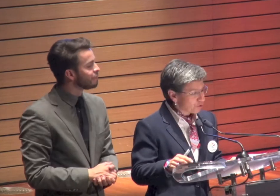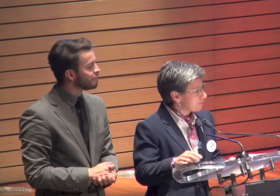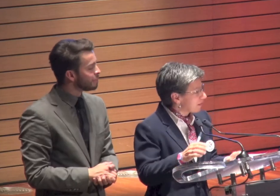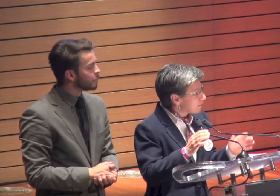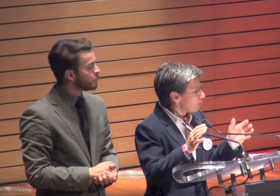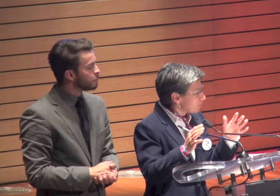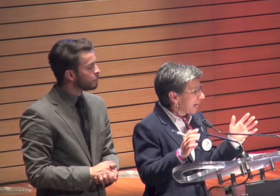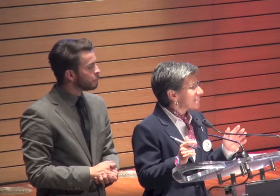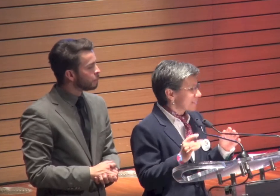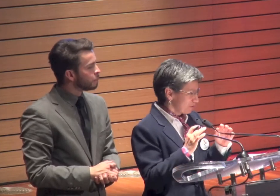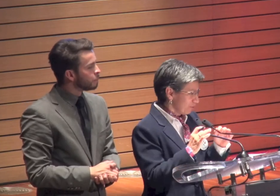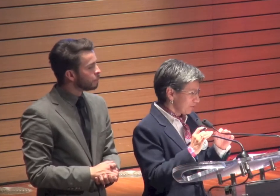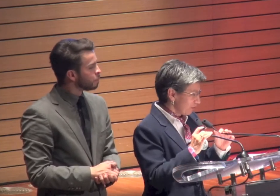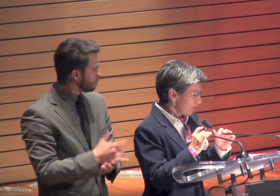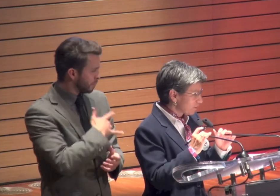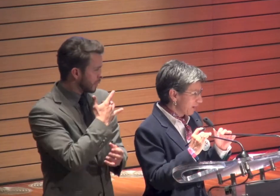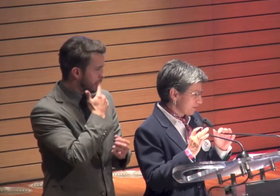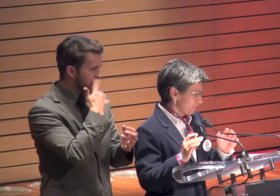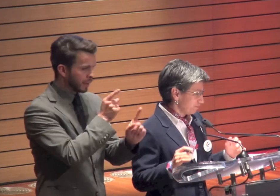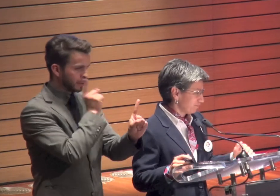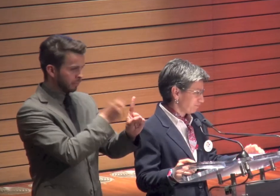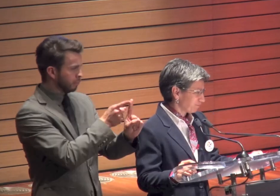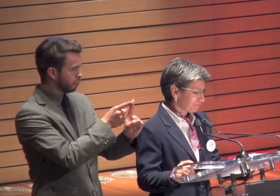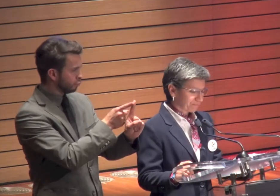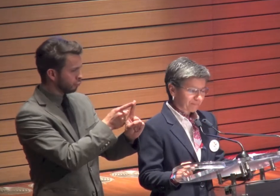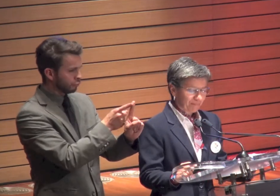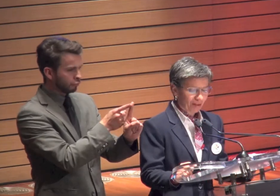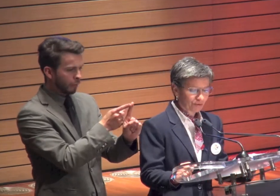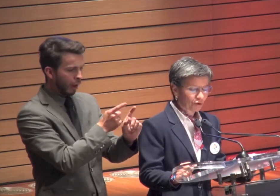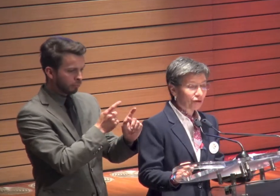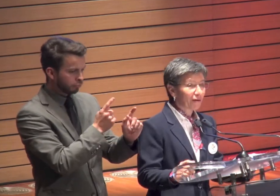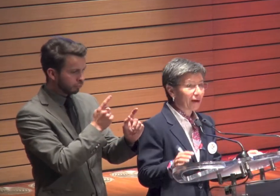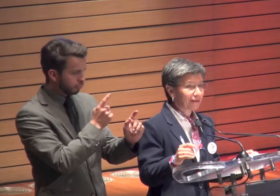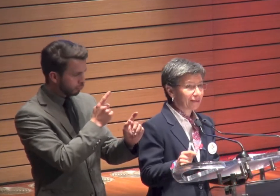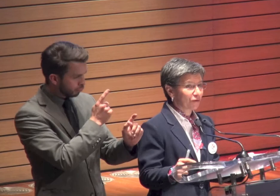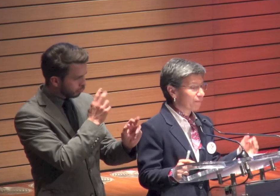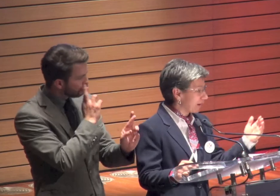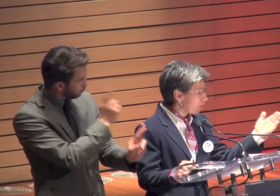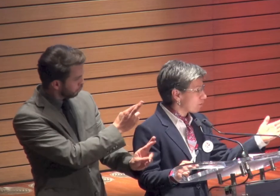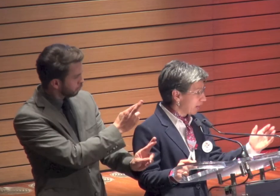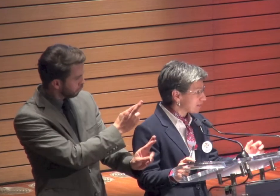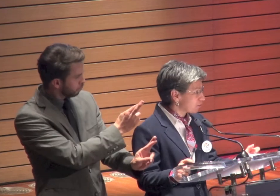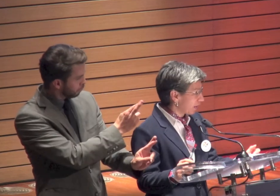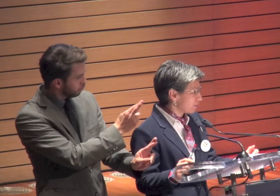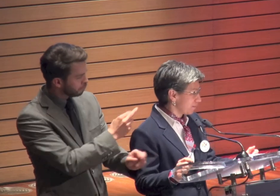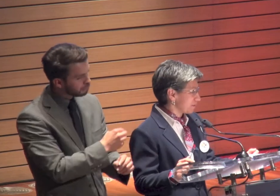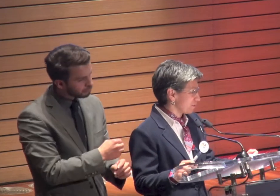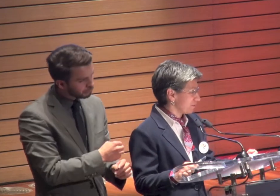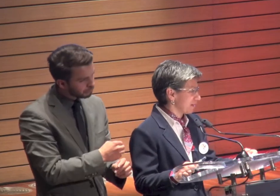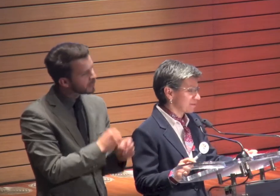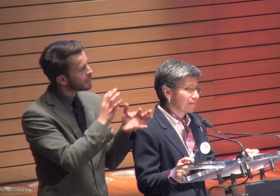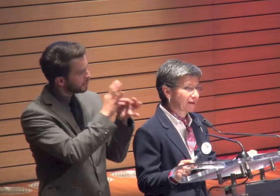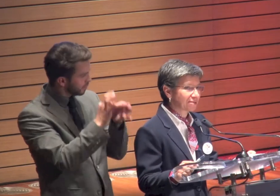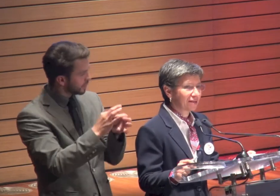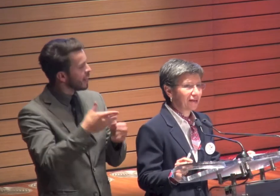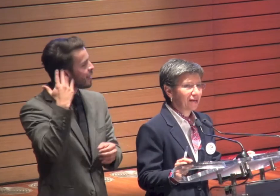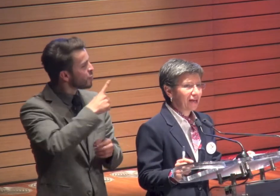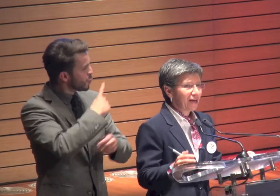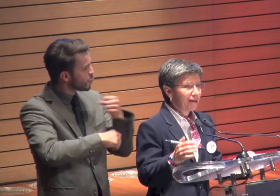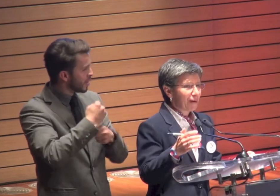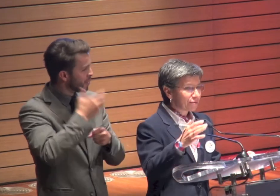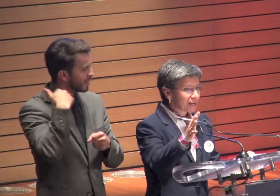un reconocimiento tácito y no expreso, yo creo que van comparado con hace un año que empezó Defendamos la